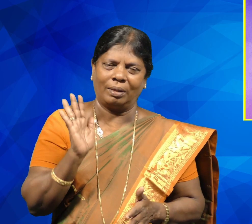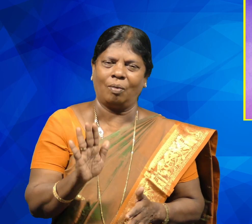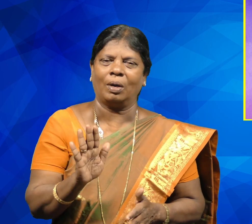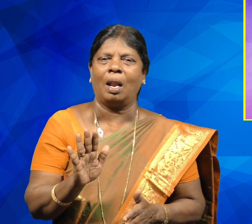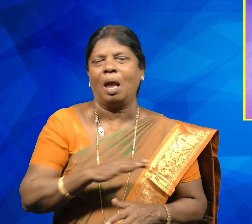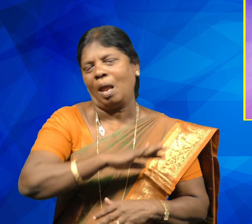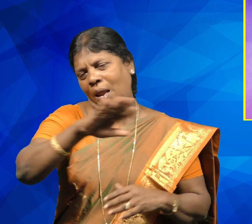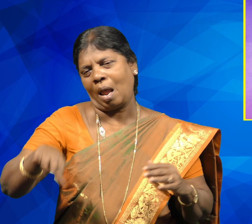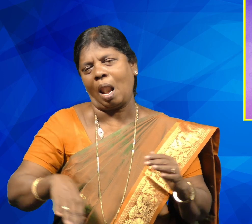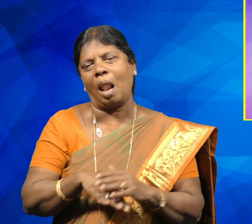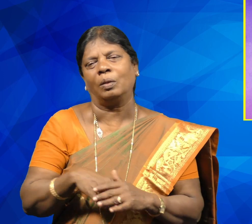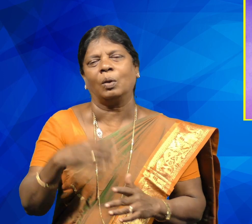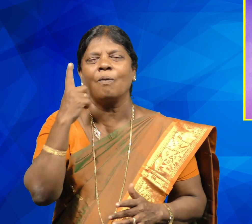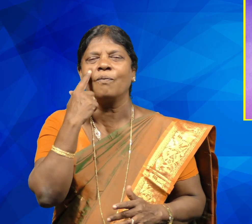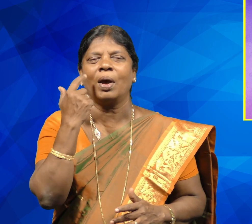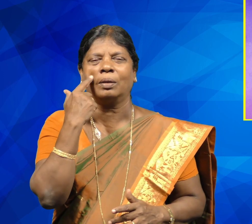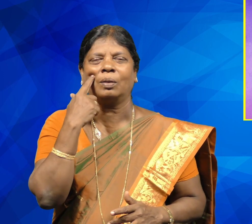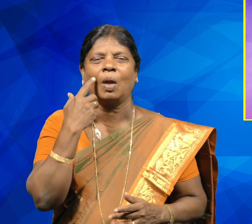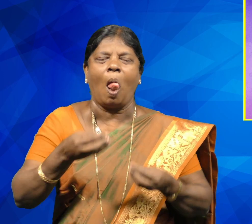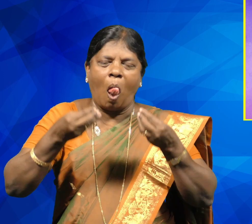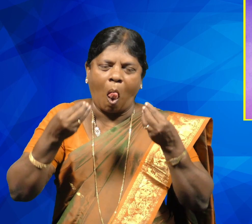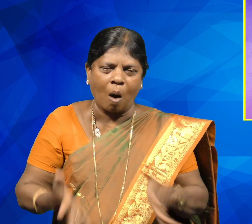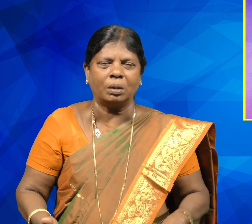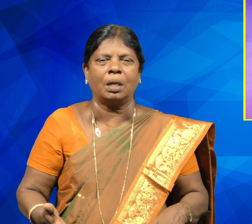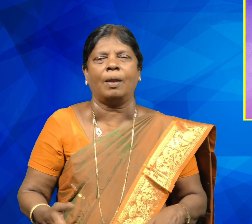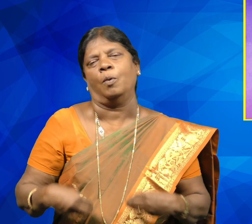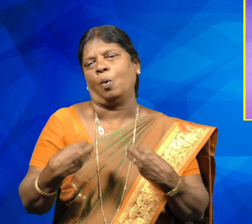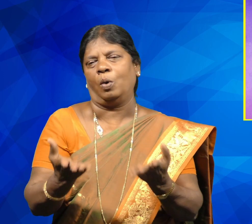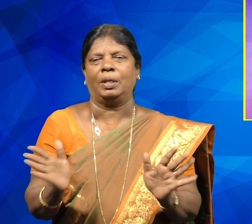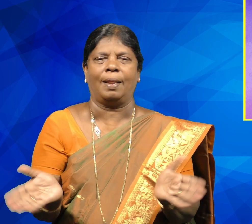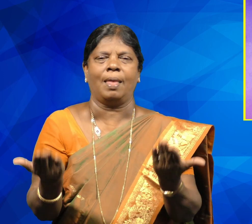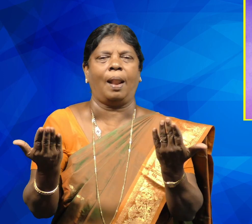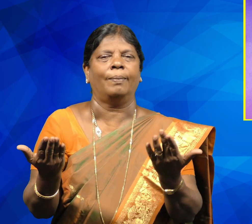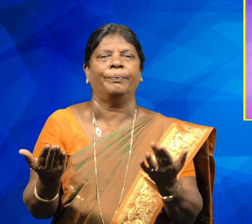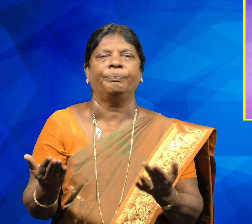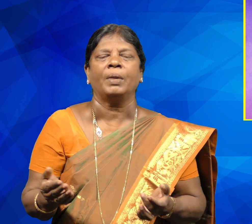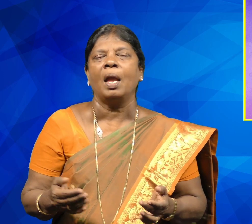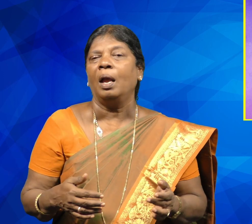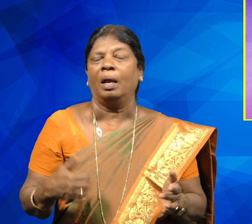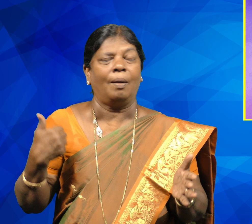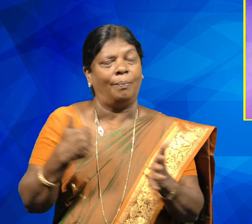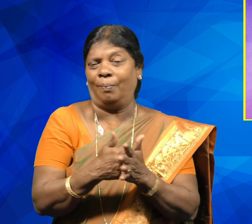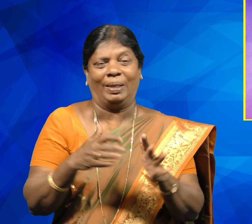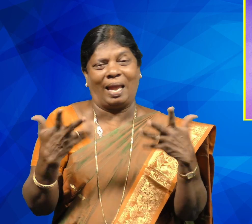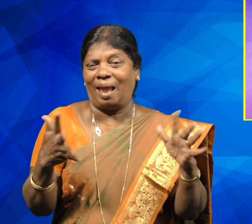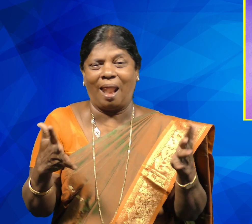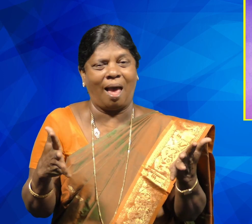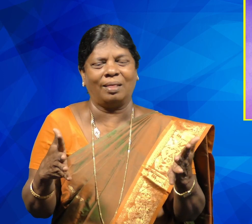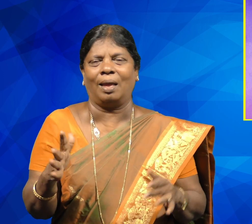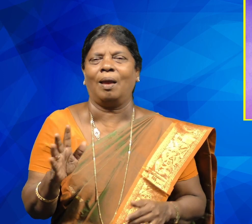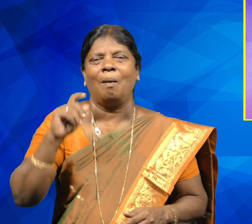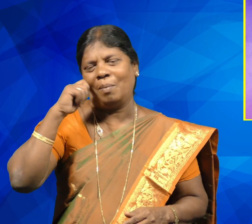ஏற்பட்டவர்களுக்கெல்லாம் இது ஒரு பெரிய வருத்தத்தையும் பெரிய இழப்பையும் அது கொடுத்தாலும்,